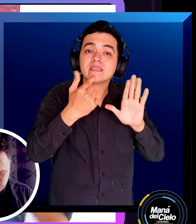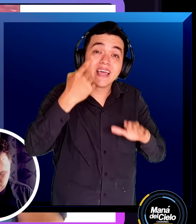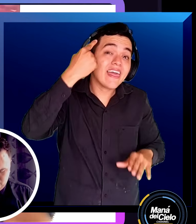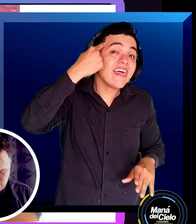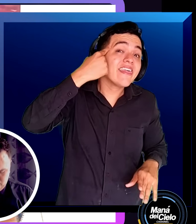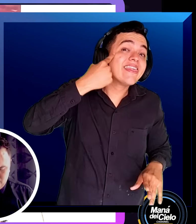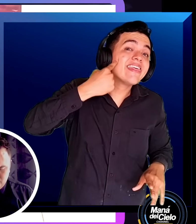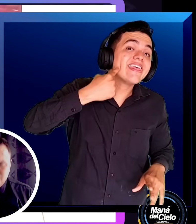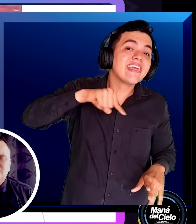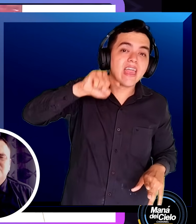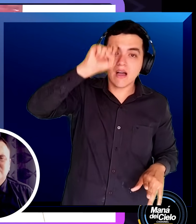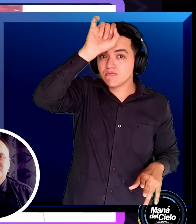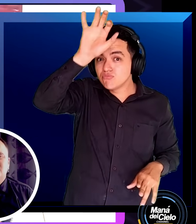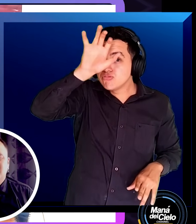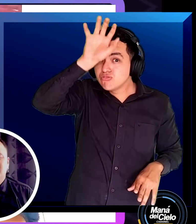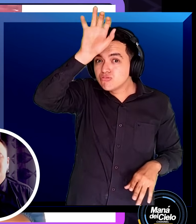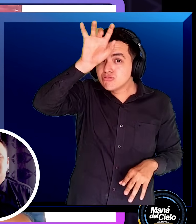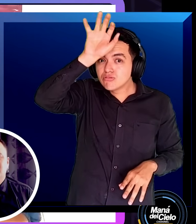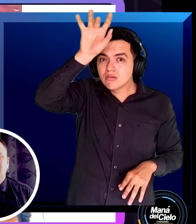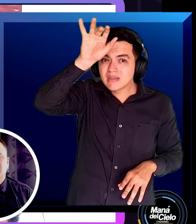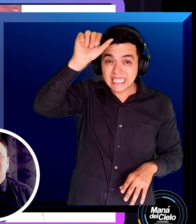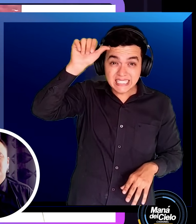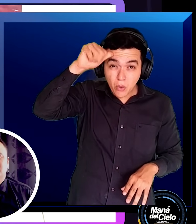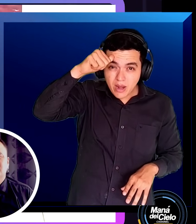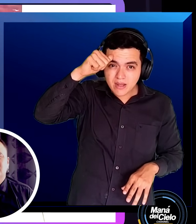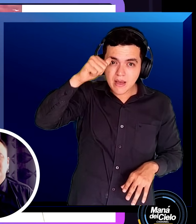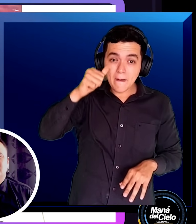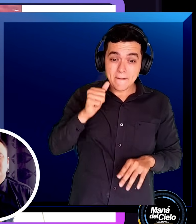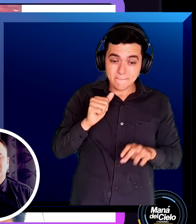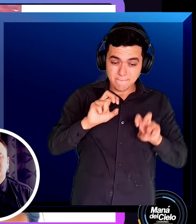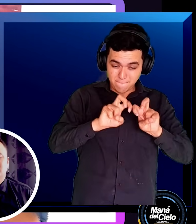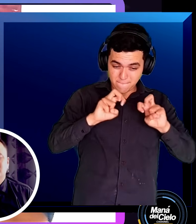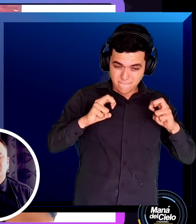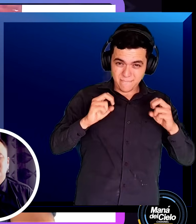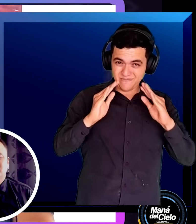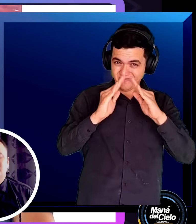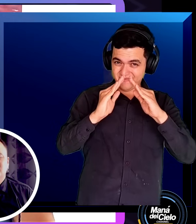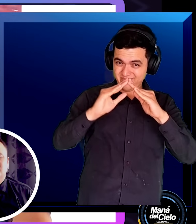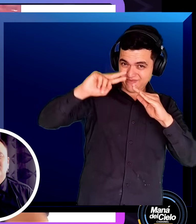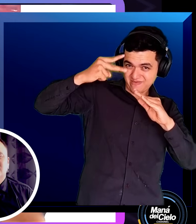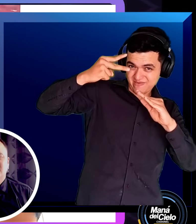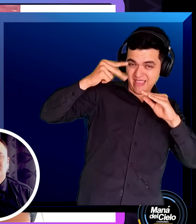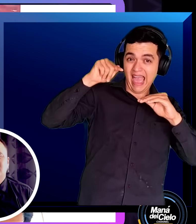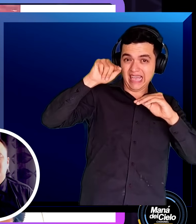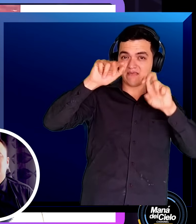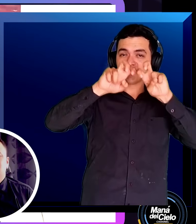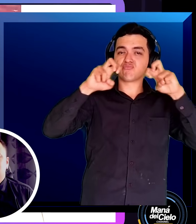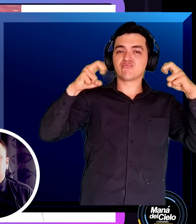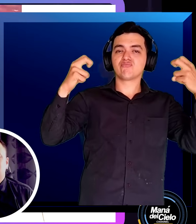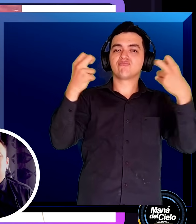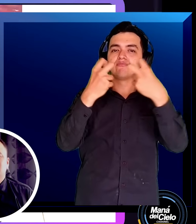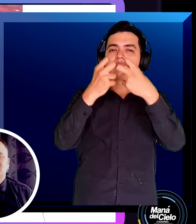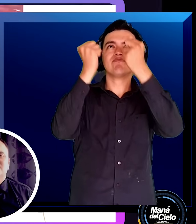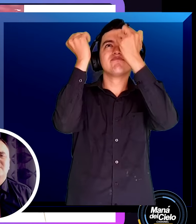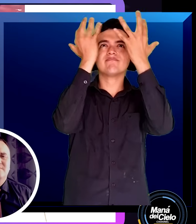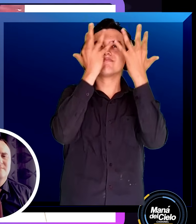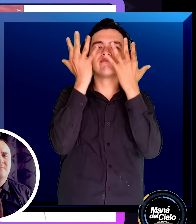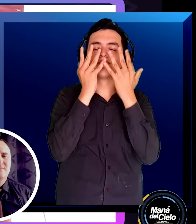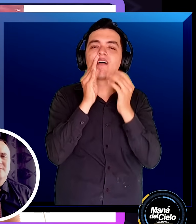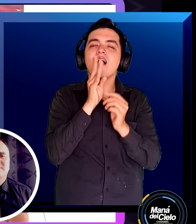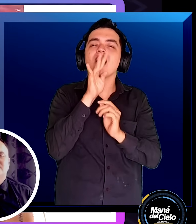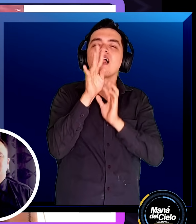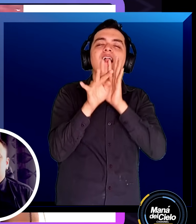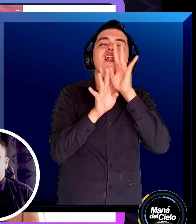esa bulla, y se escuchaban los gritos, y se escuchaba la música, y se escuchaba ruidos, y eso no les interesaba, siendo un día